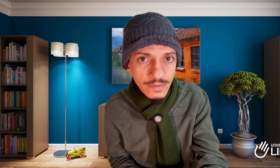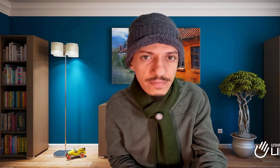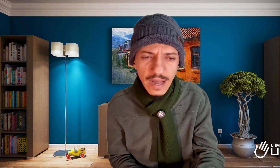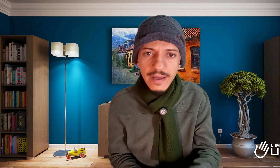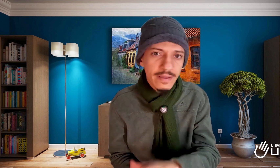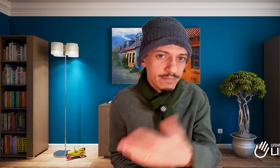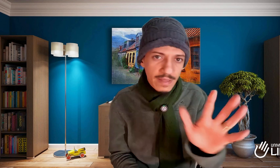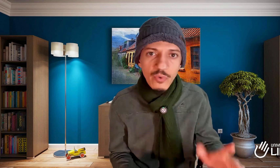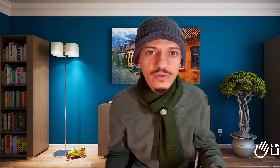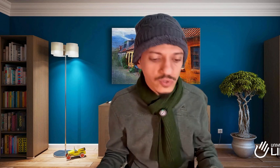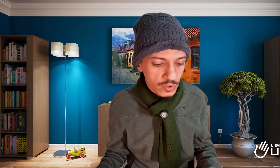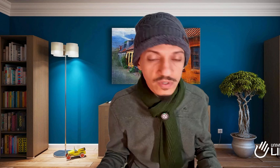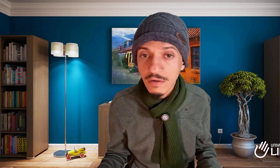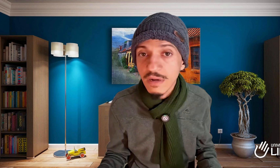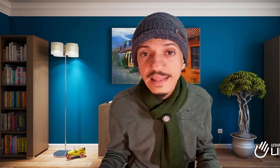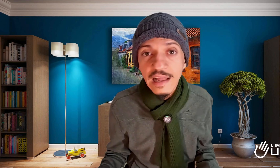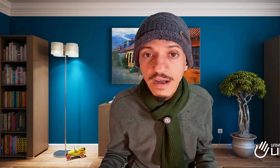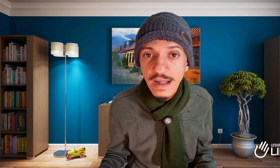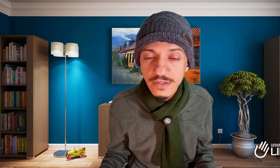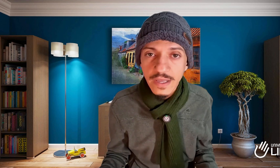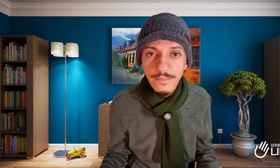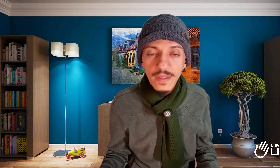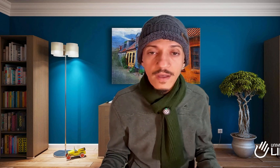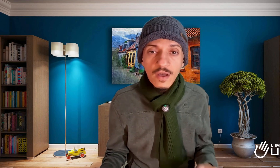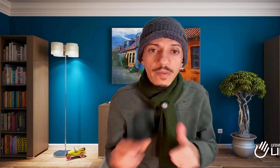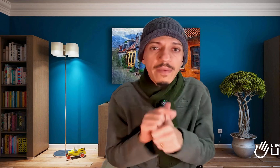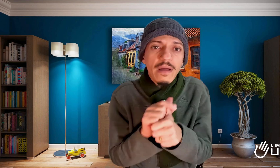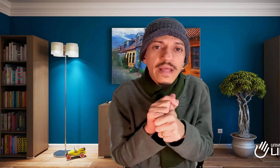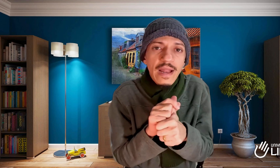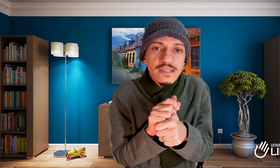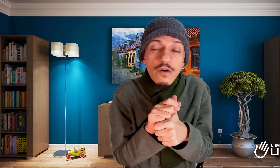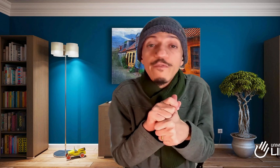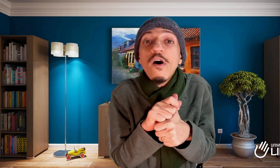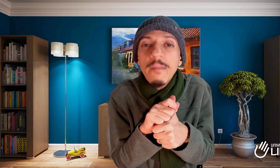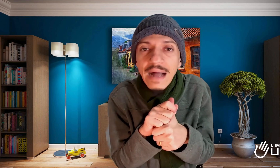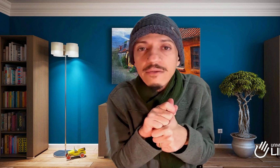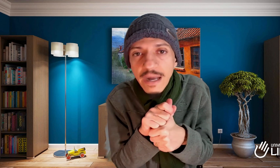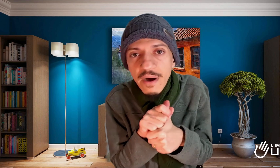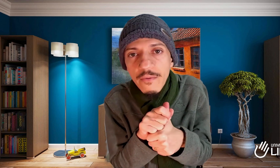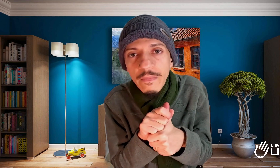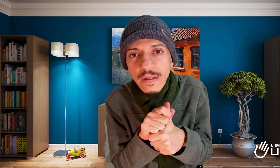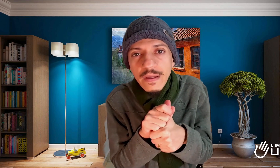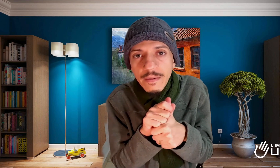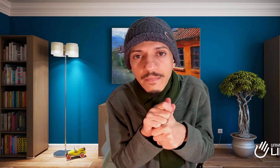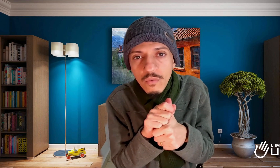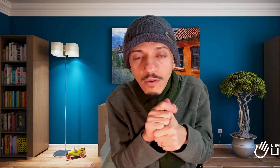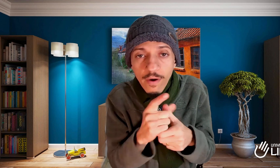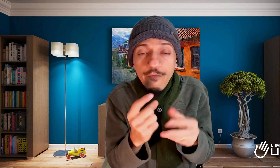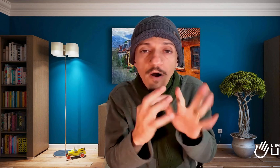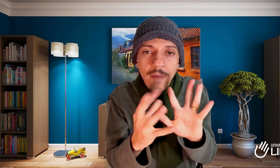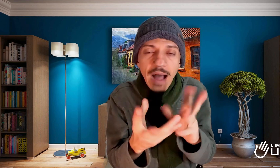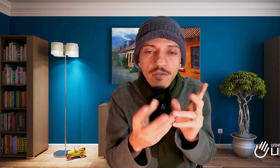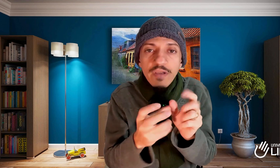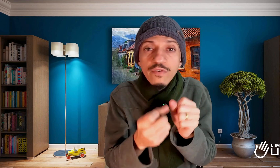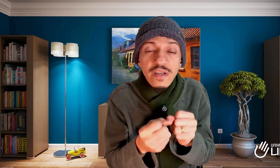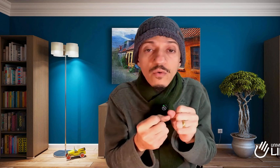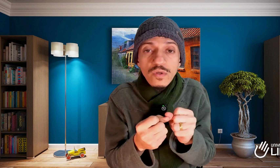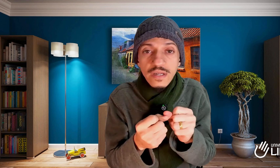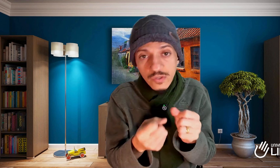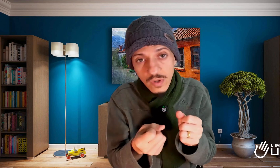tá? E tem muitos outros sendo catalogados aí. O primeiro deles é o formato da mão. Qual que é o formato que você usa na sua mão